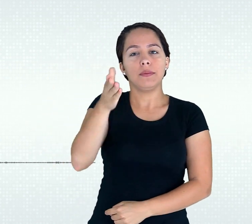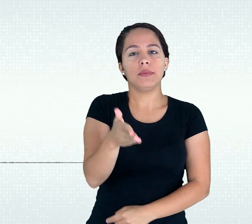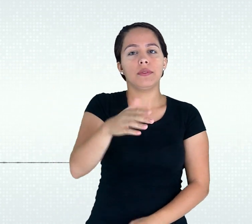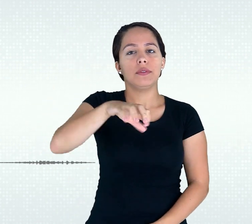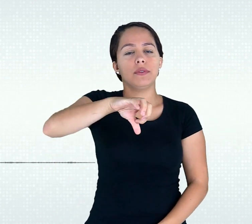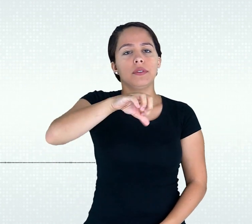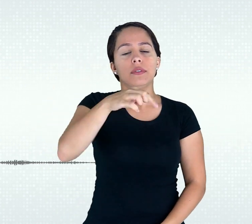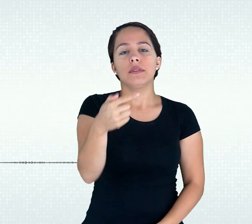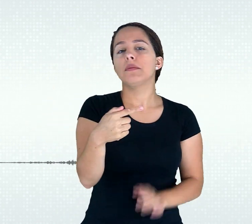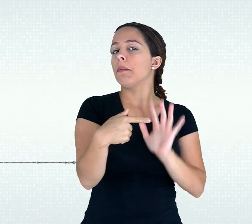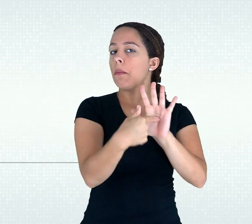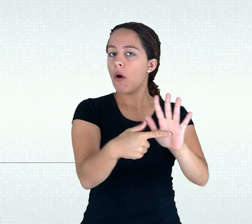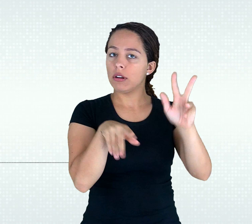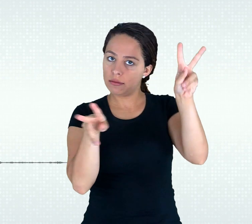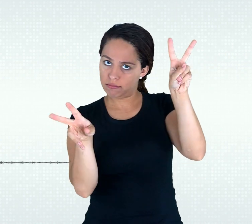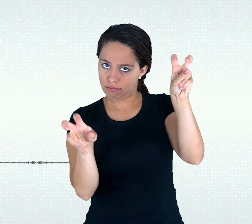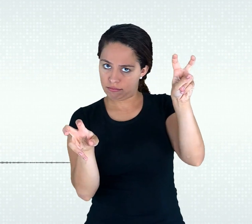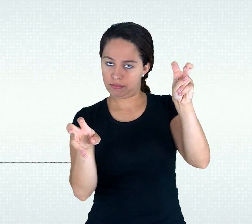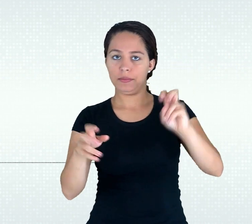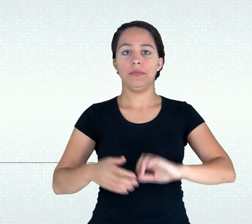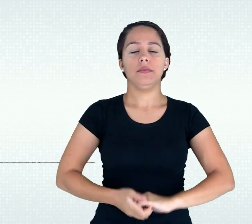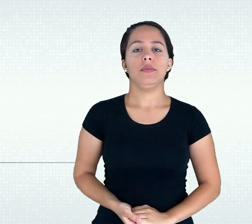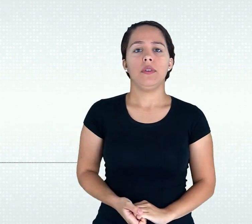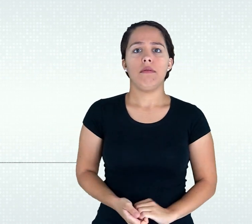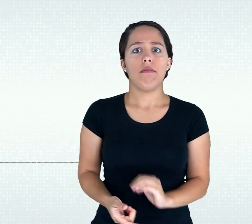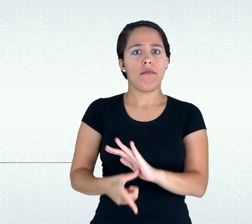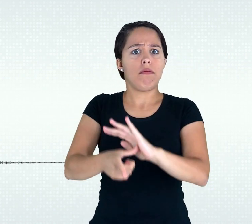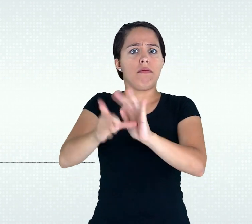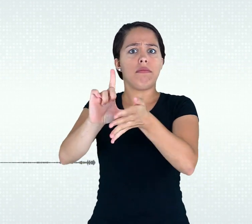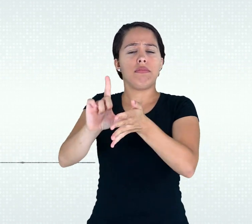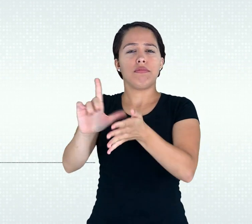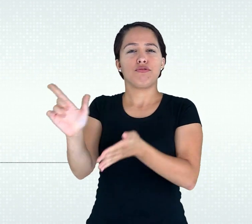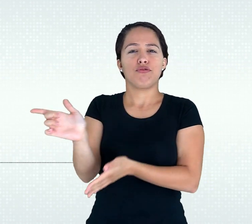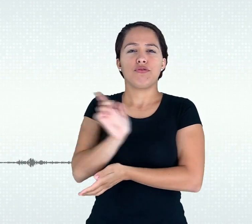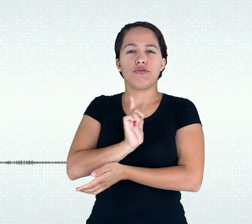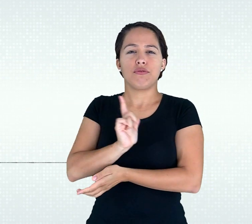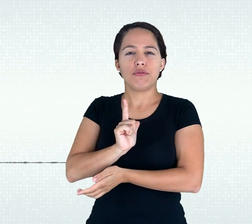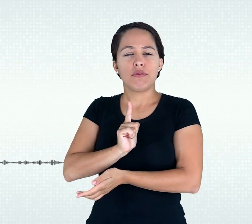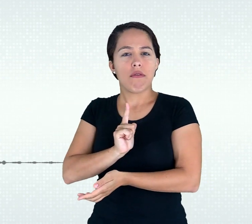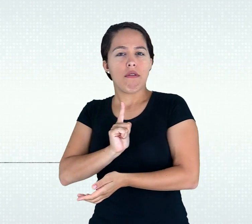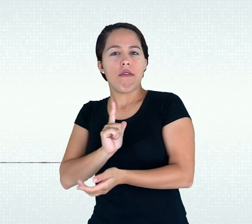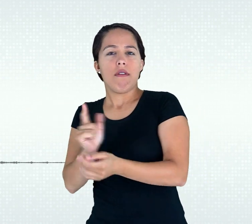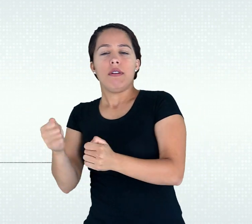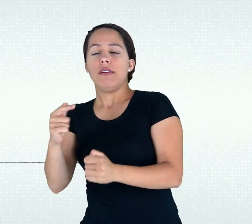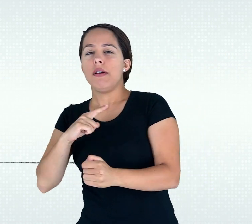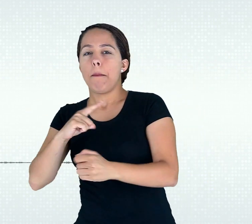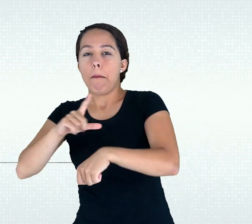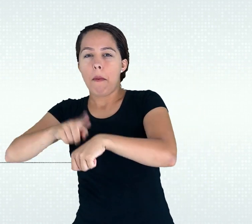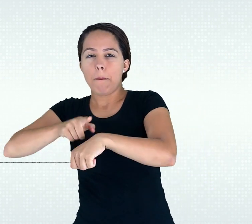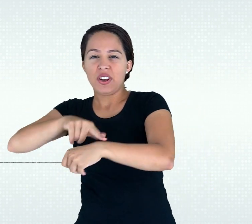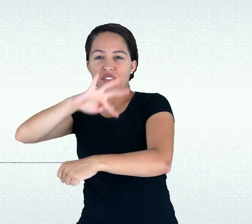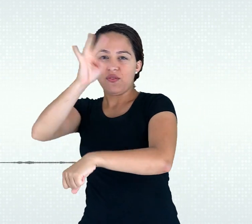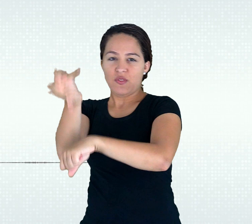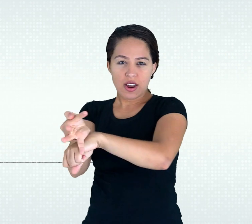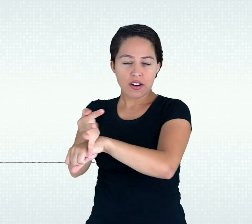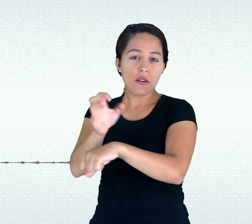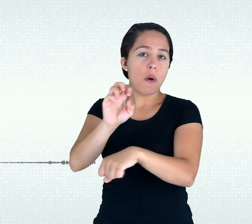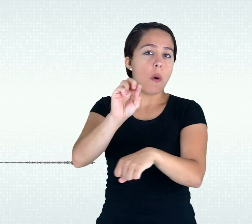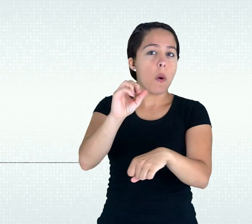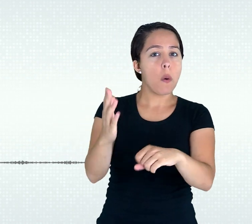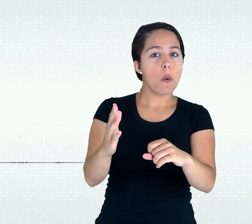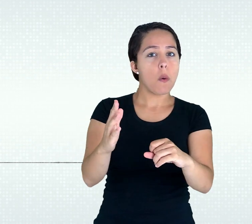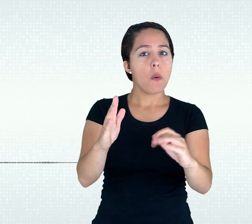5/9 37 abre aspas antes eram obrigatórios entre os anos o